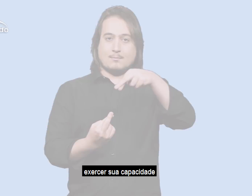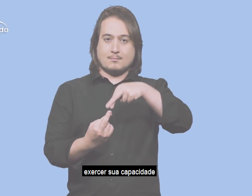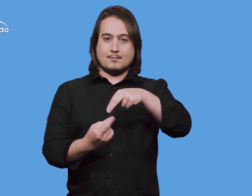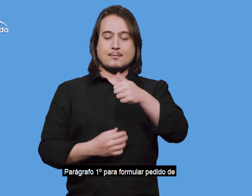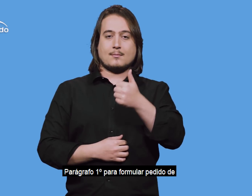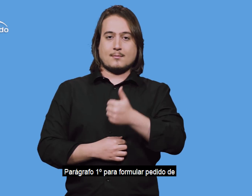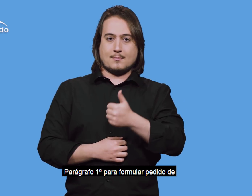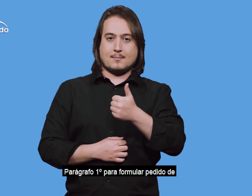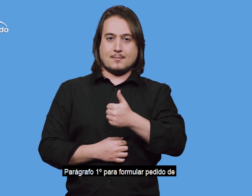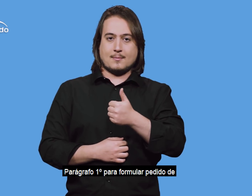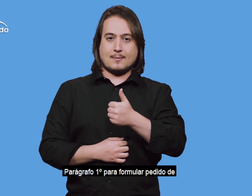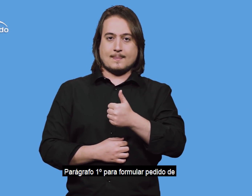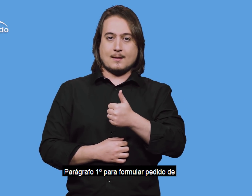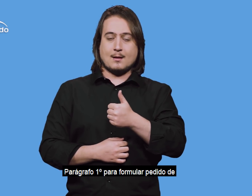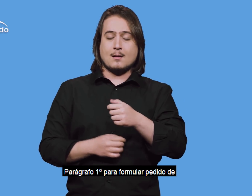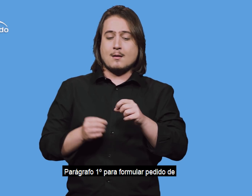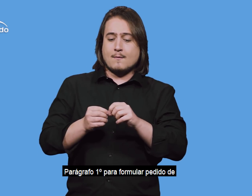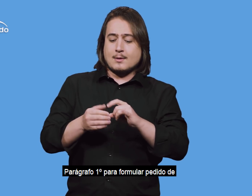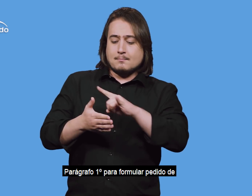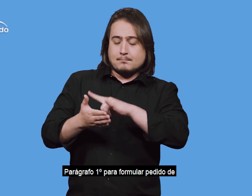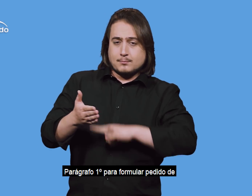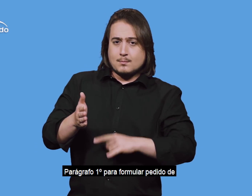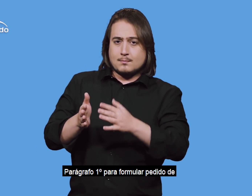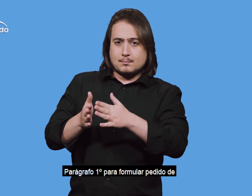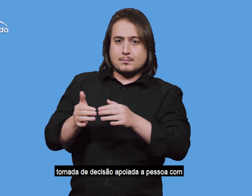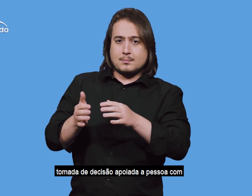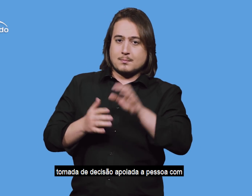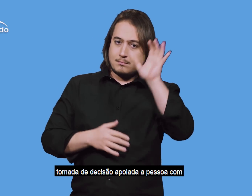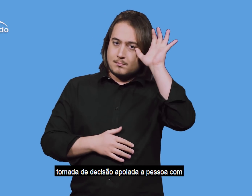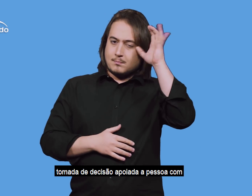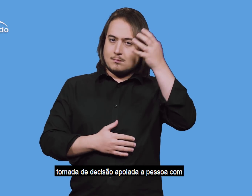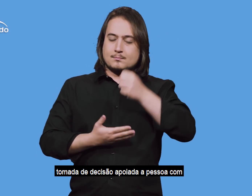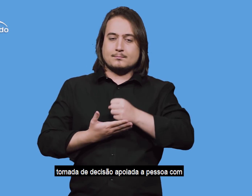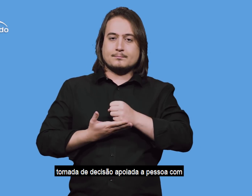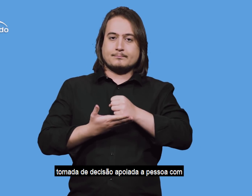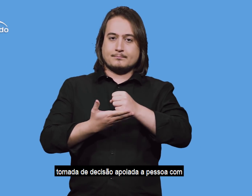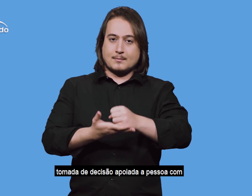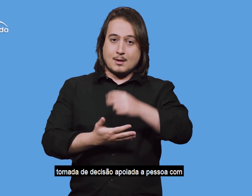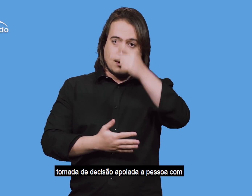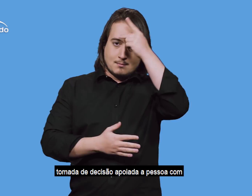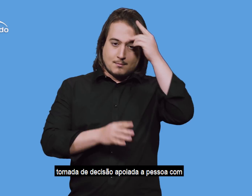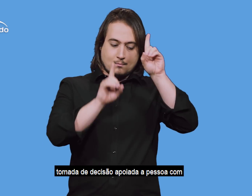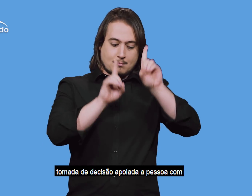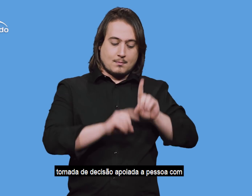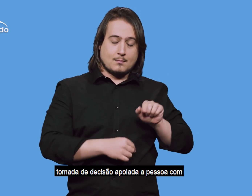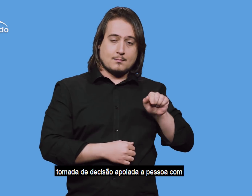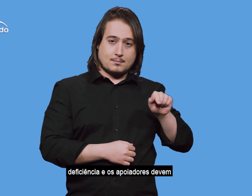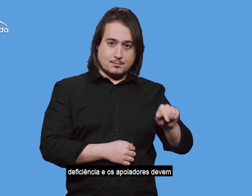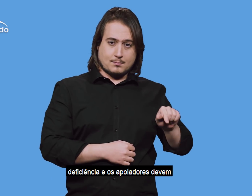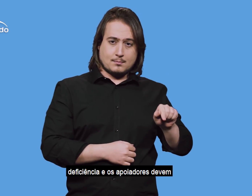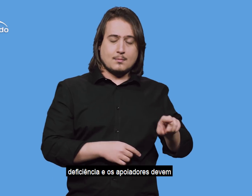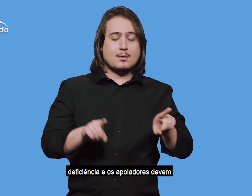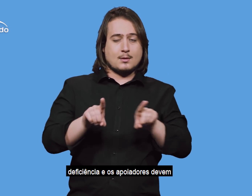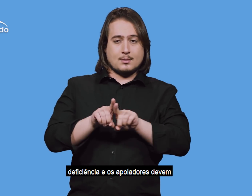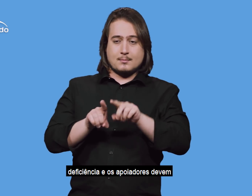parágrafo 1º para formular pedido de tomada de decisão apoiada a pessoa com deficiência e os